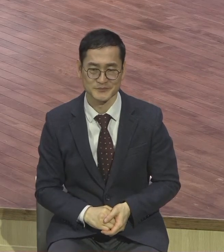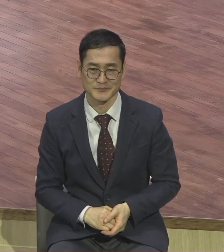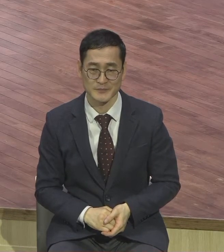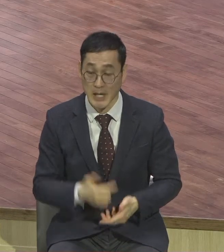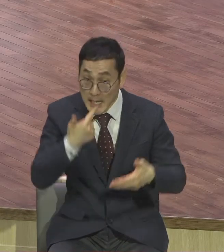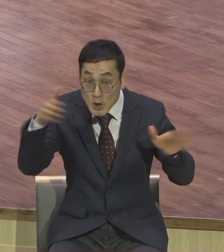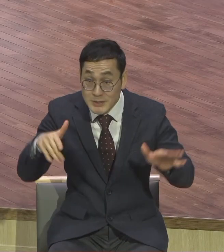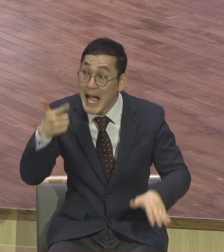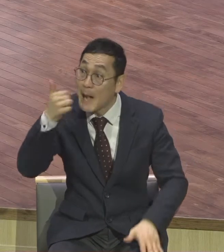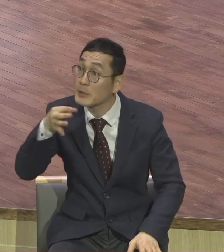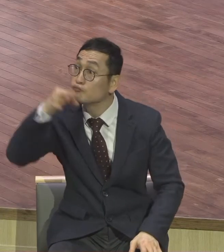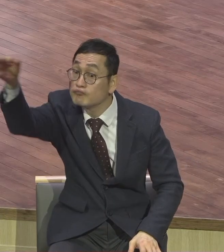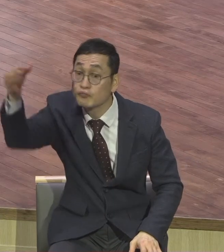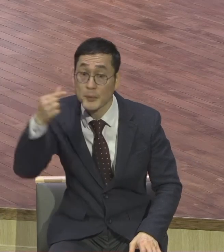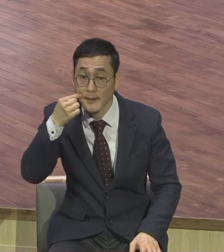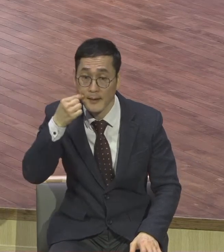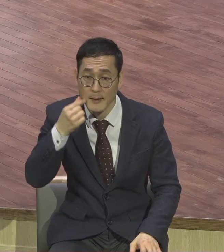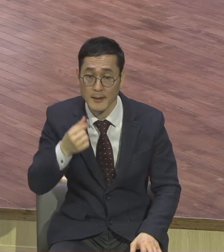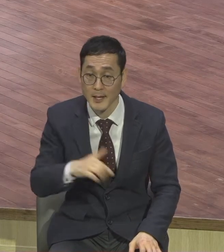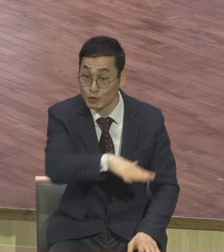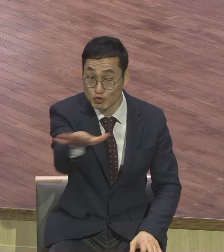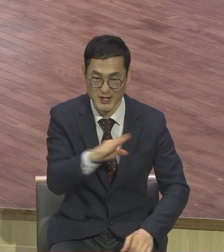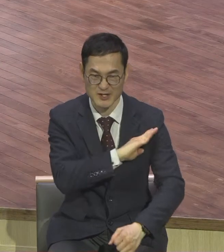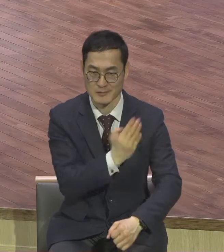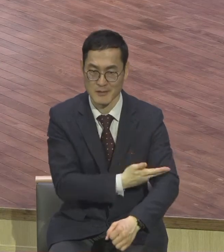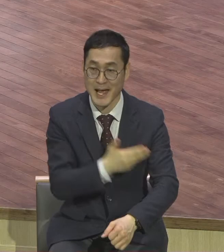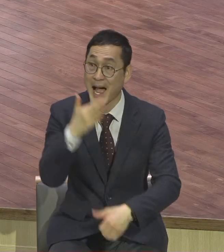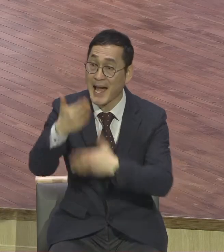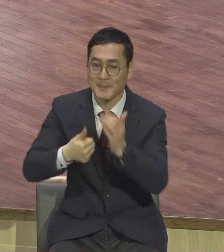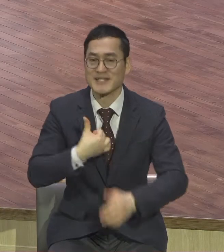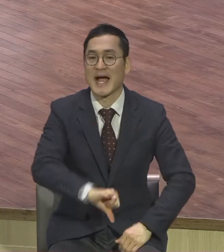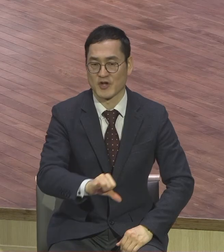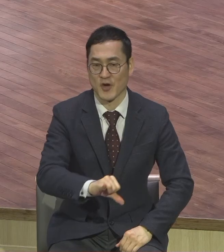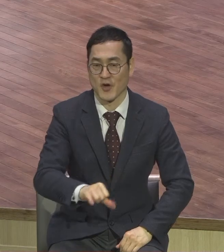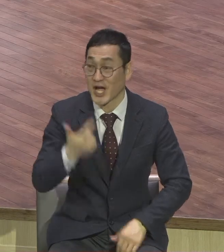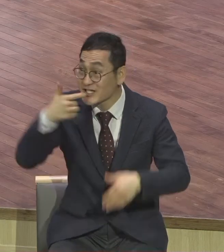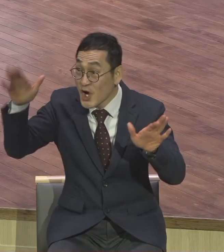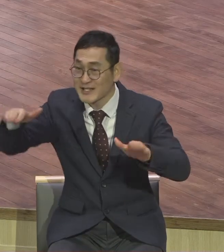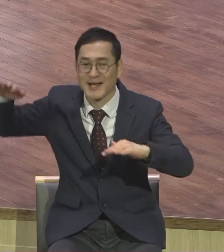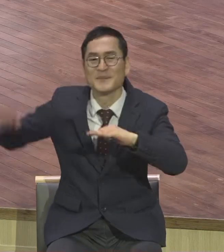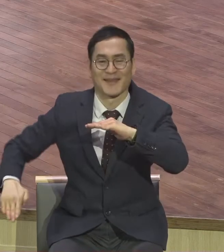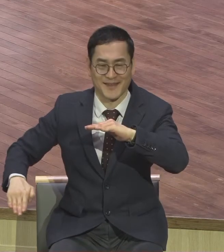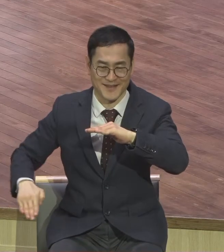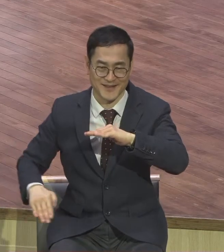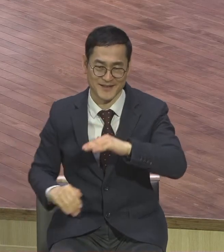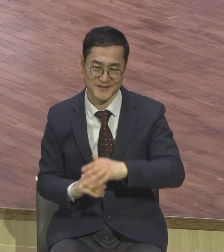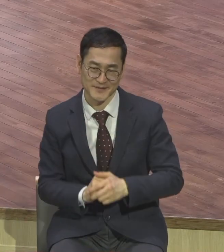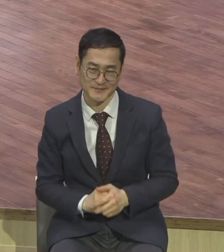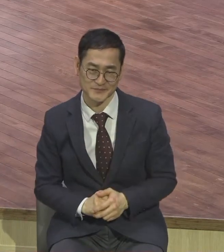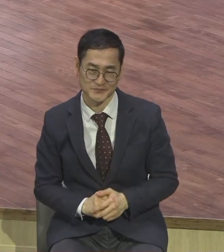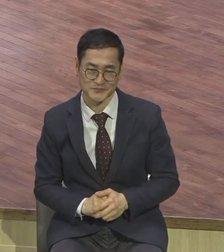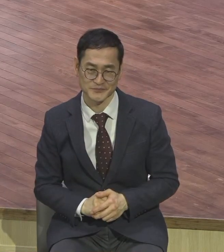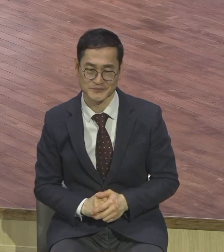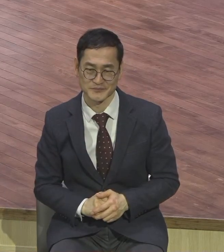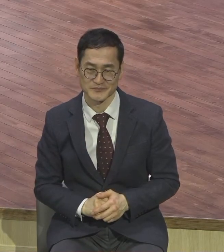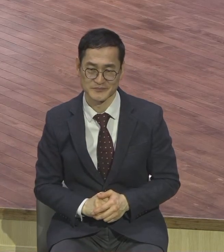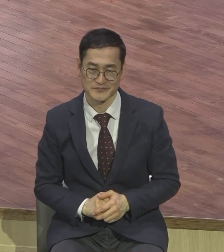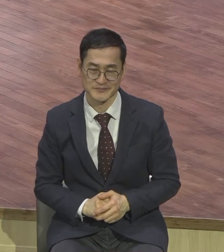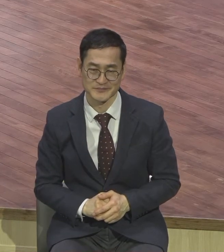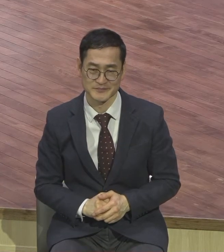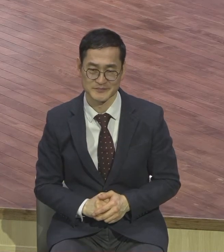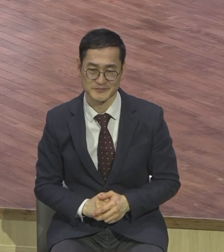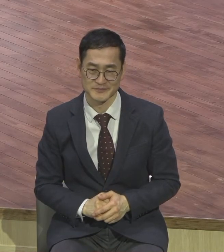창조 원리가 그래요. 그러니까 우리는 더 수준 천사보다 높다니까요. 하나님 아들이고 저는 심부름이고요.